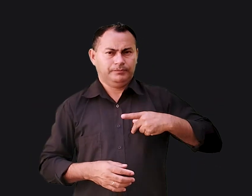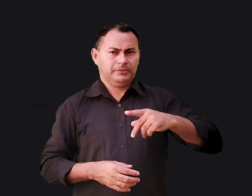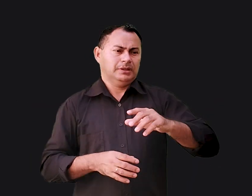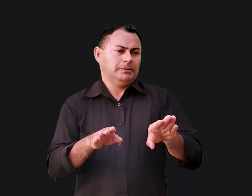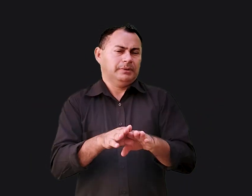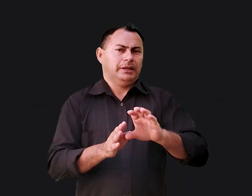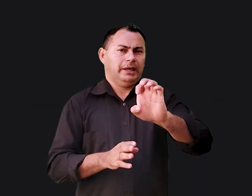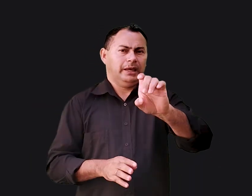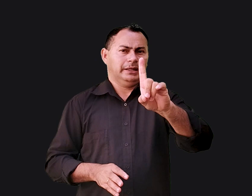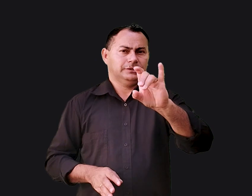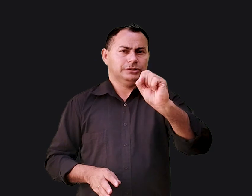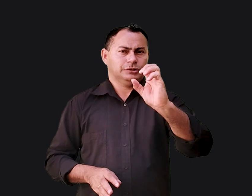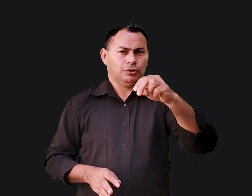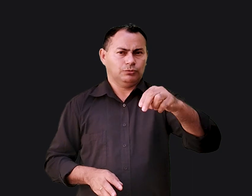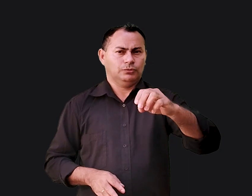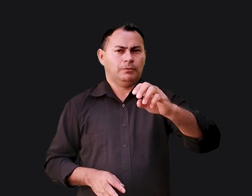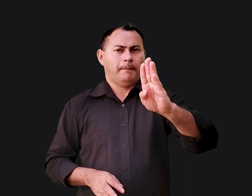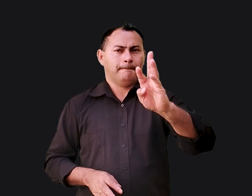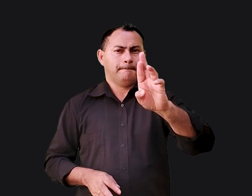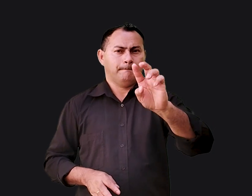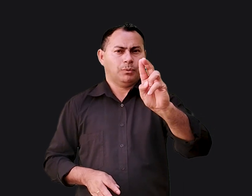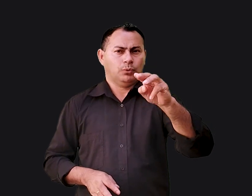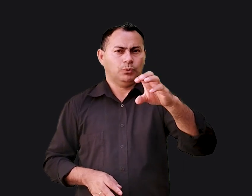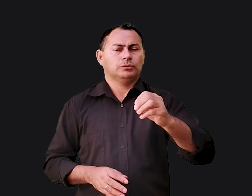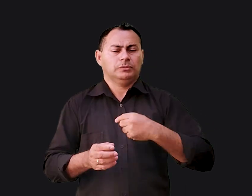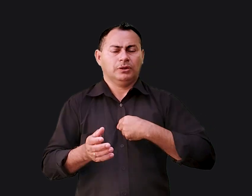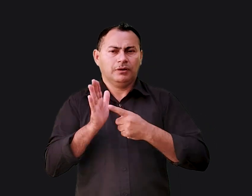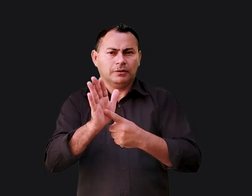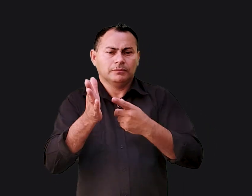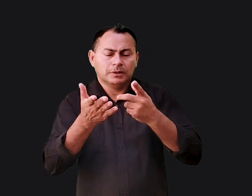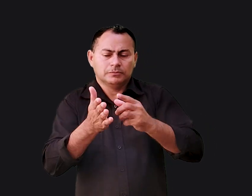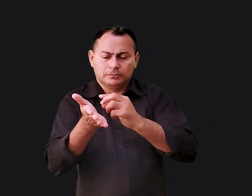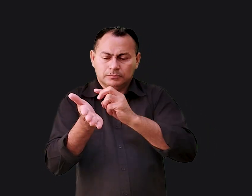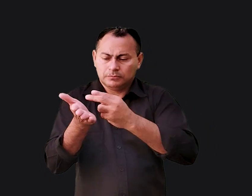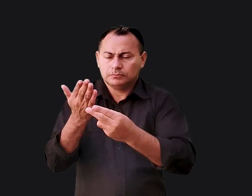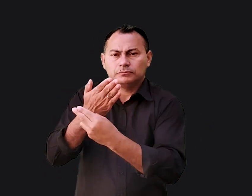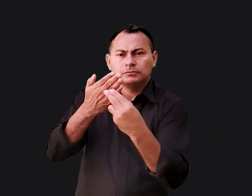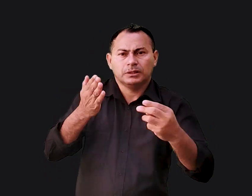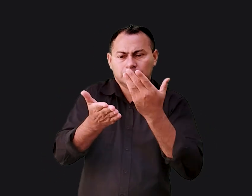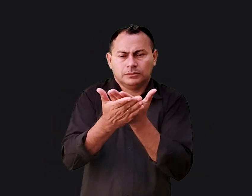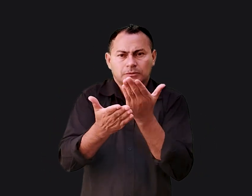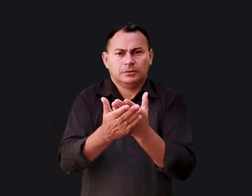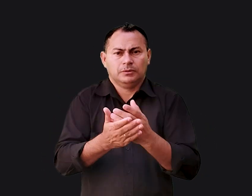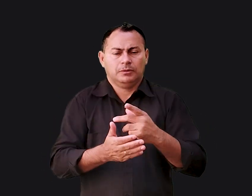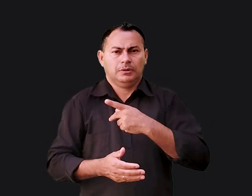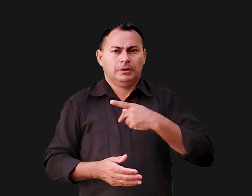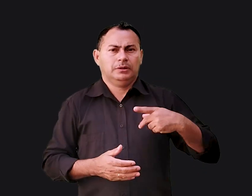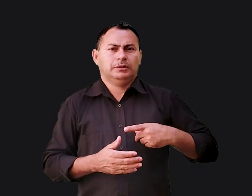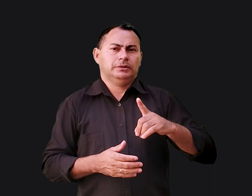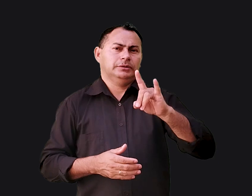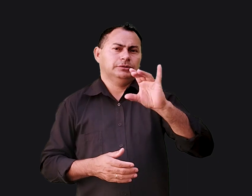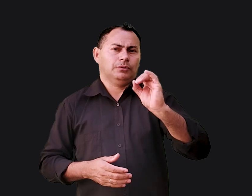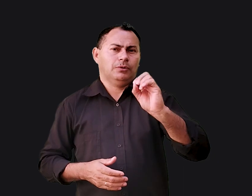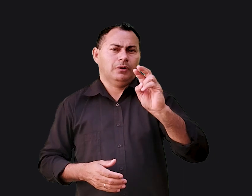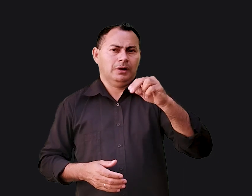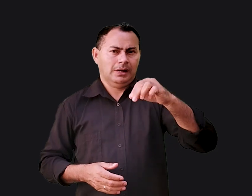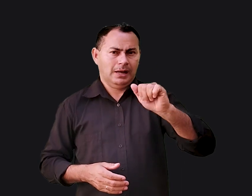Edson Bruno, quero lhe revelar agora. O autor desses estudos, o pastor Dick Woodward, hoje